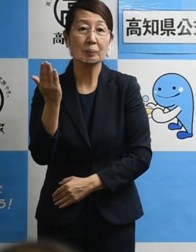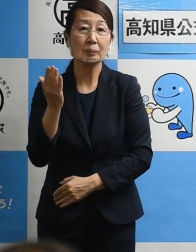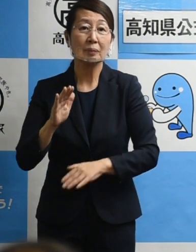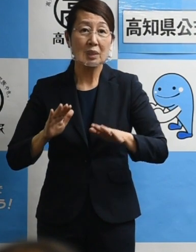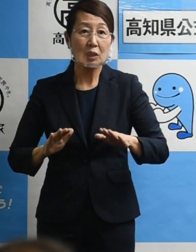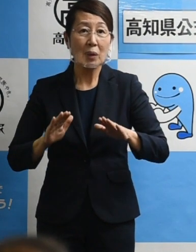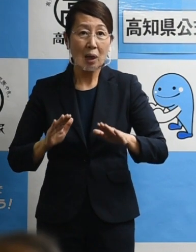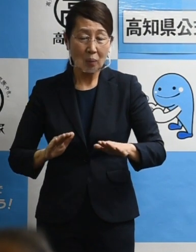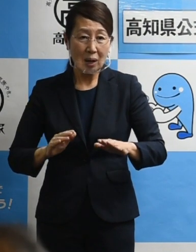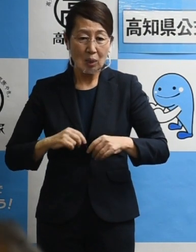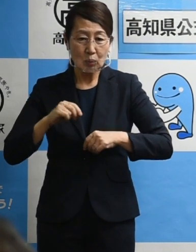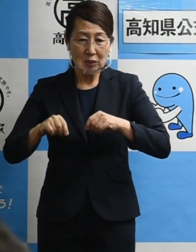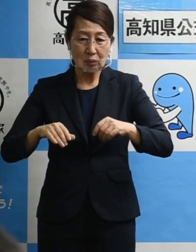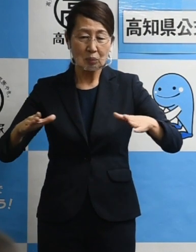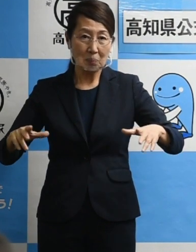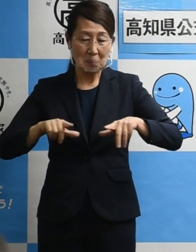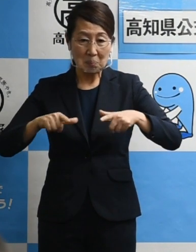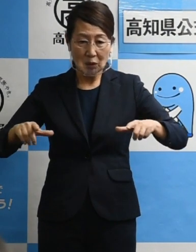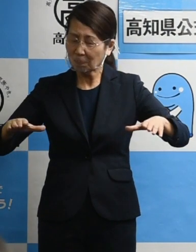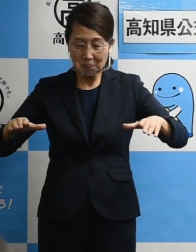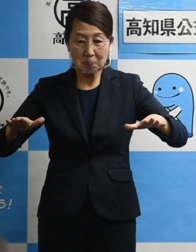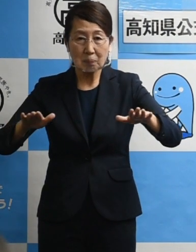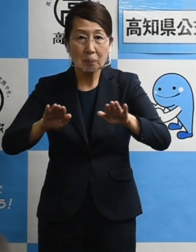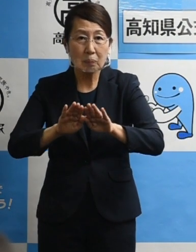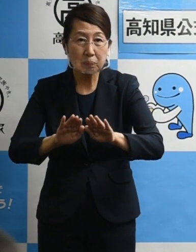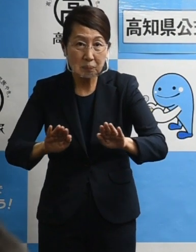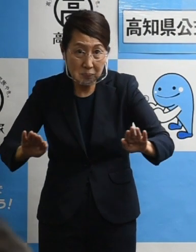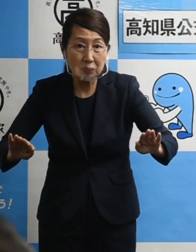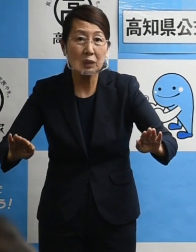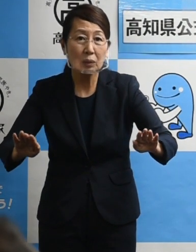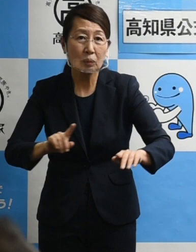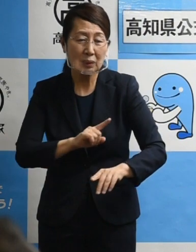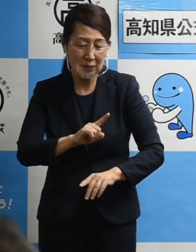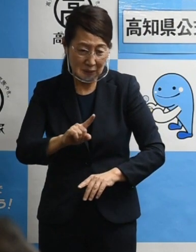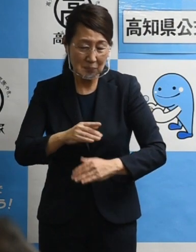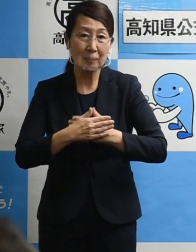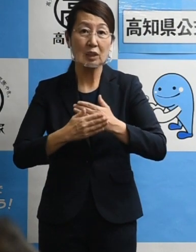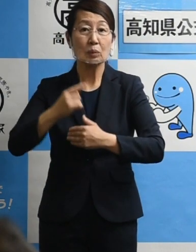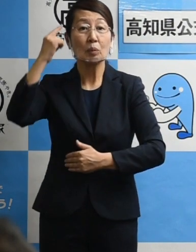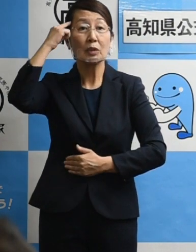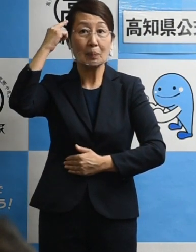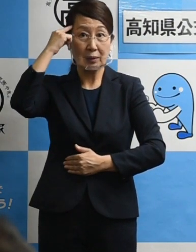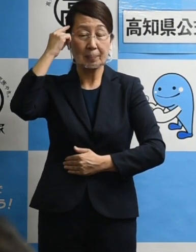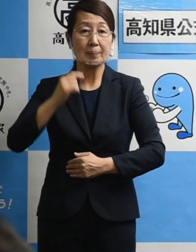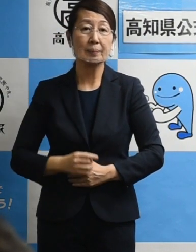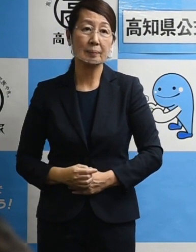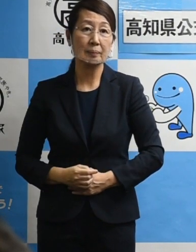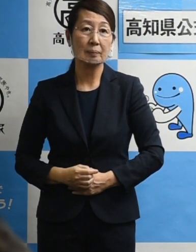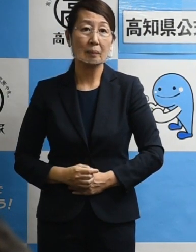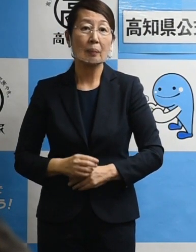今収束に向けての道筋をつけていくということが最優先だと考えております。この点、事業者の皆様にもおかげ